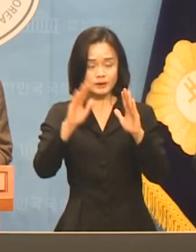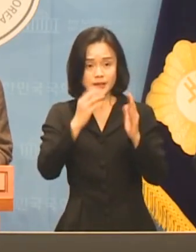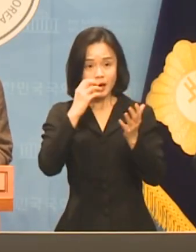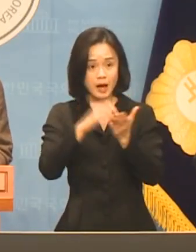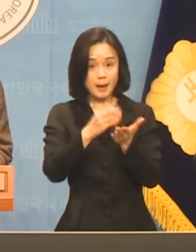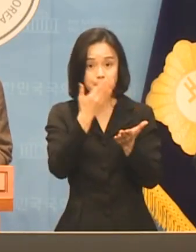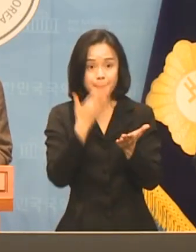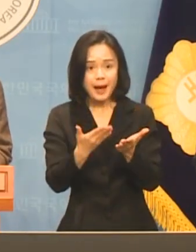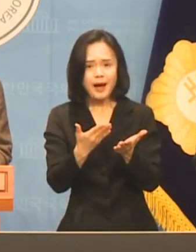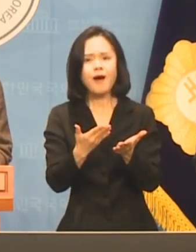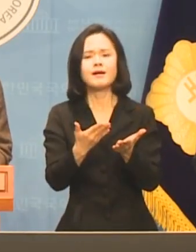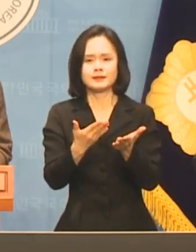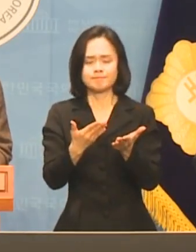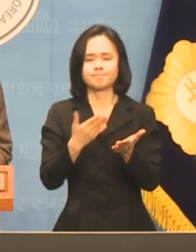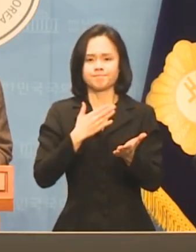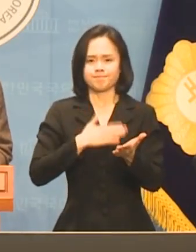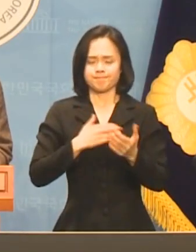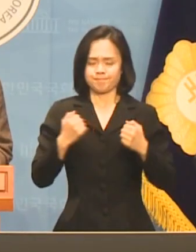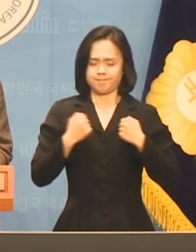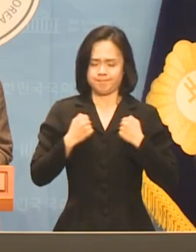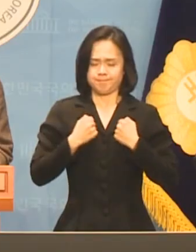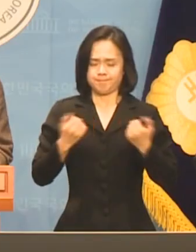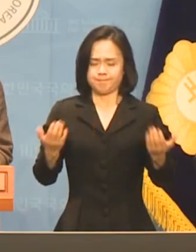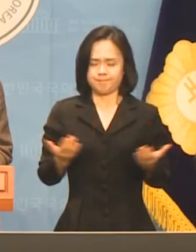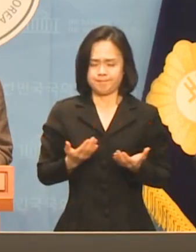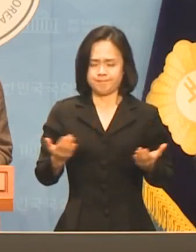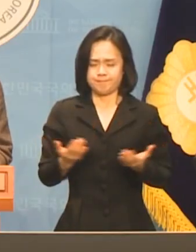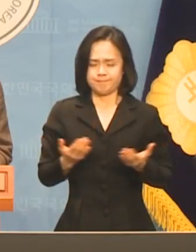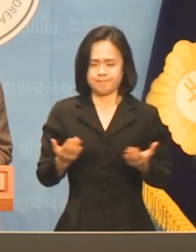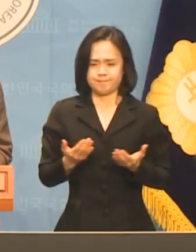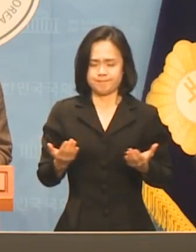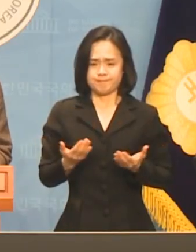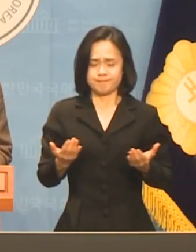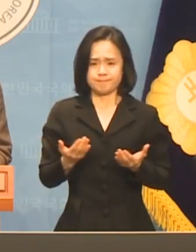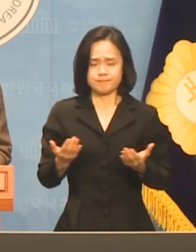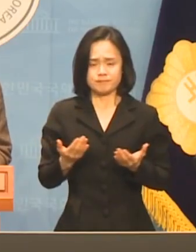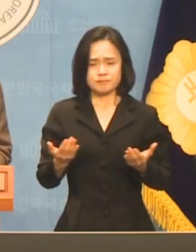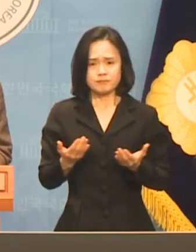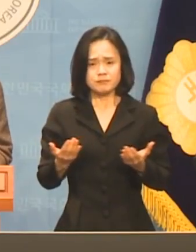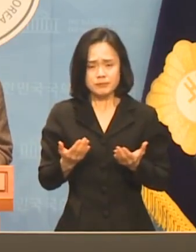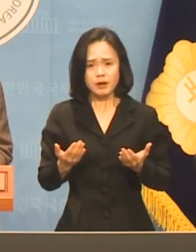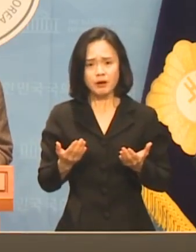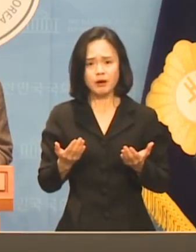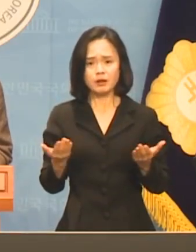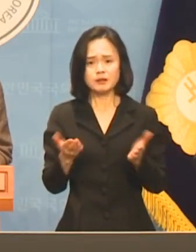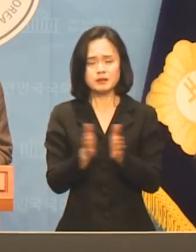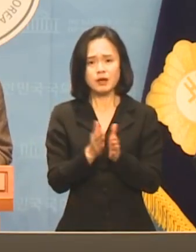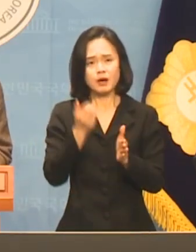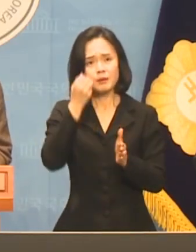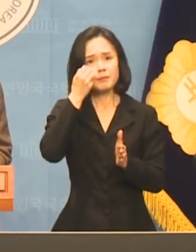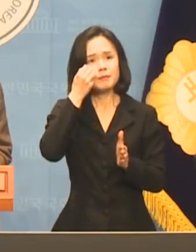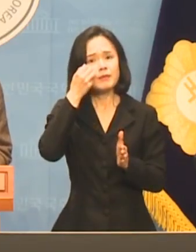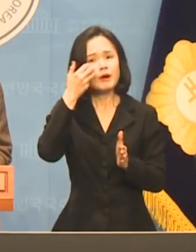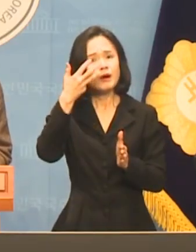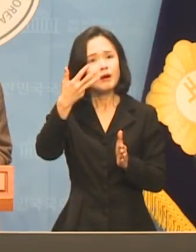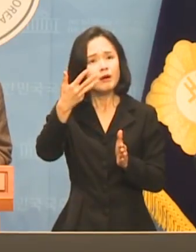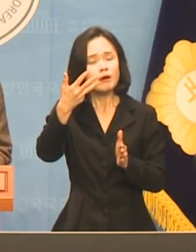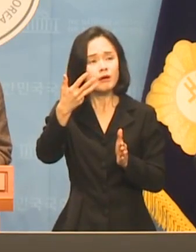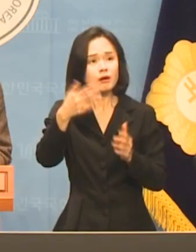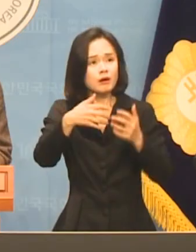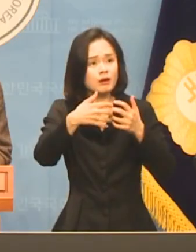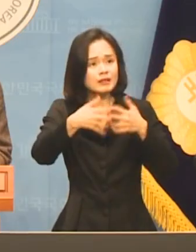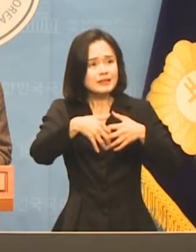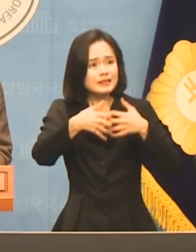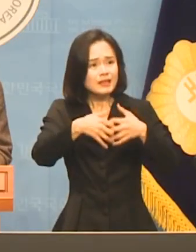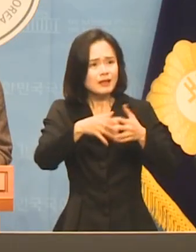열심히 일했습니다. 그러나 채용 8개월 만에 익숙하지 않은 무인 건설 장비 작동을